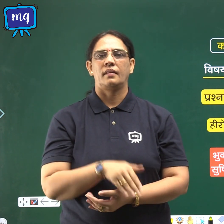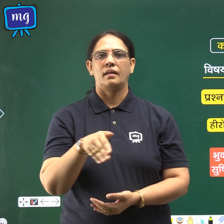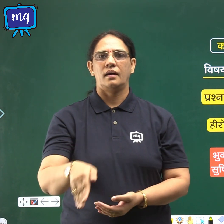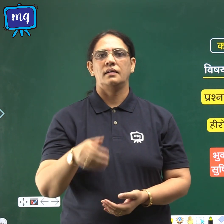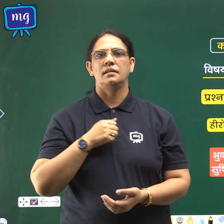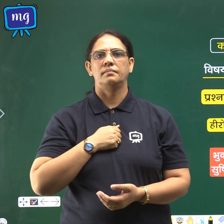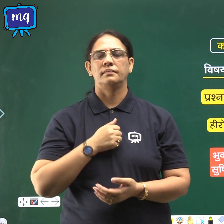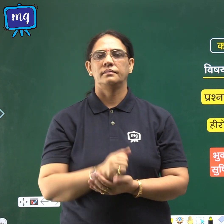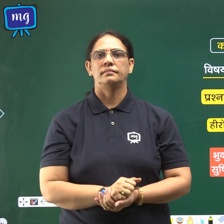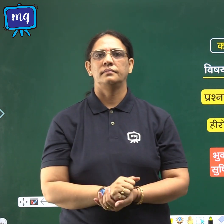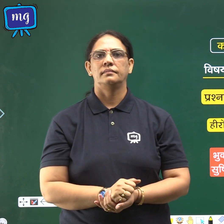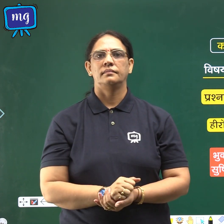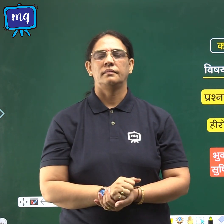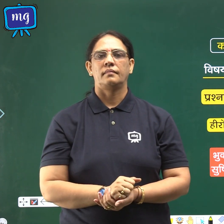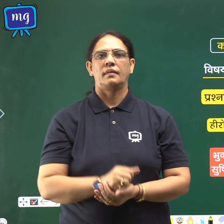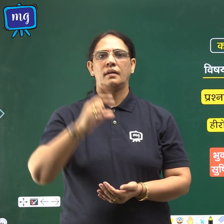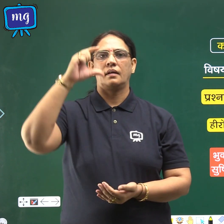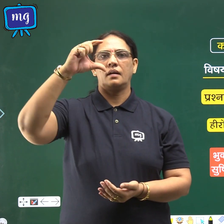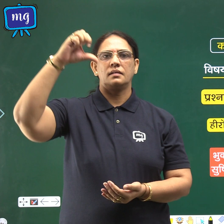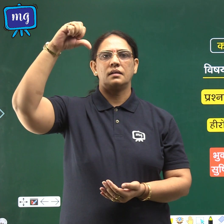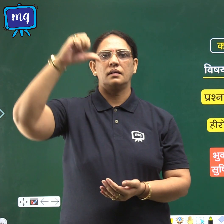आज हम क्लास 9th